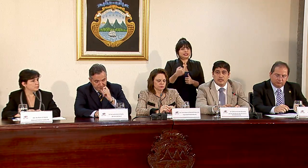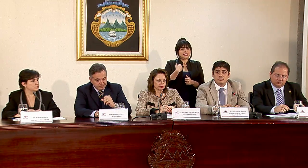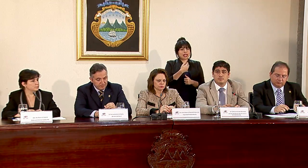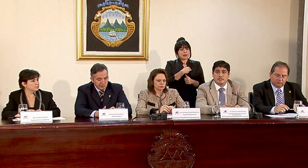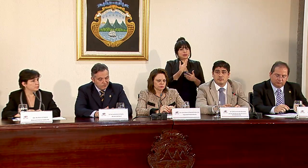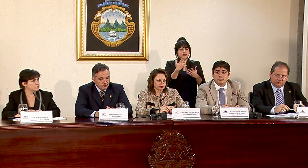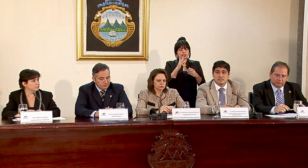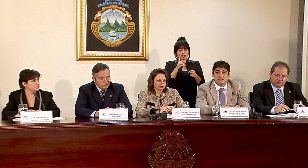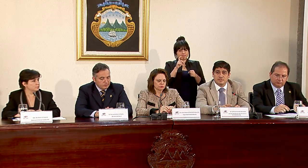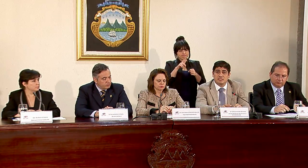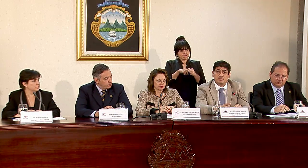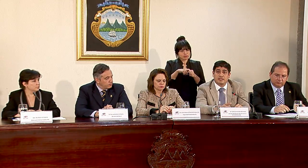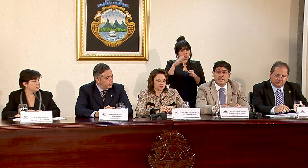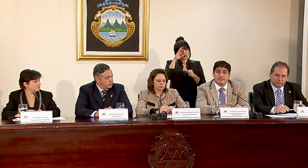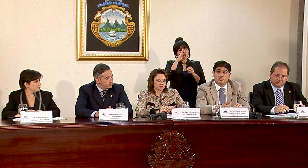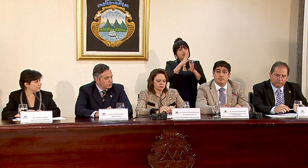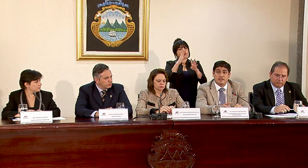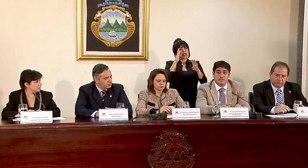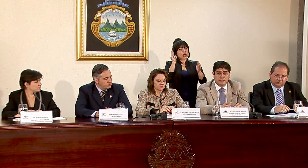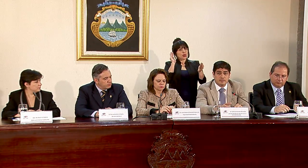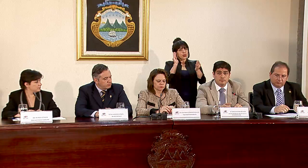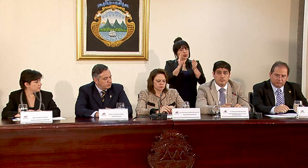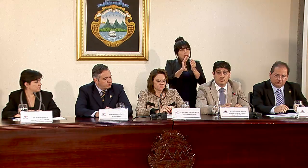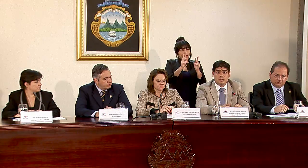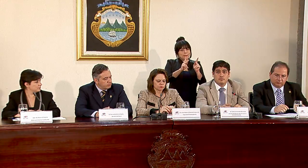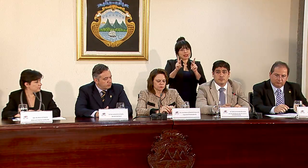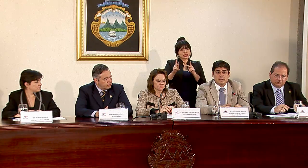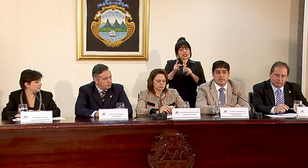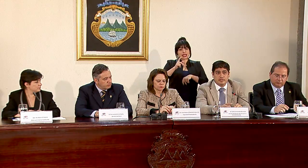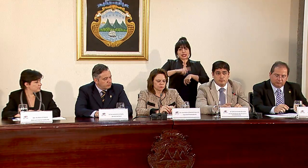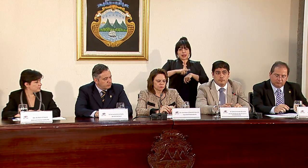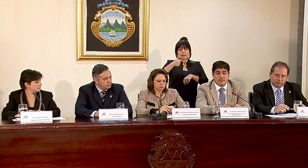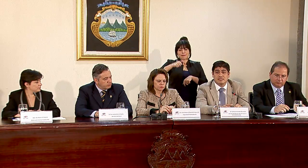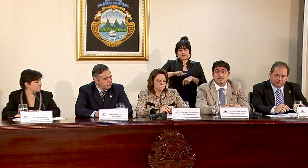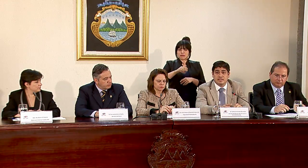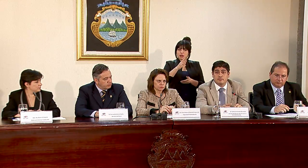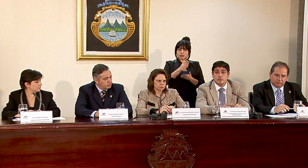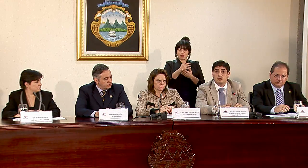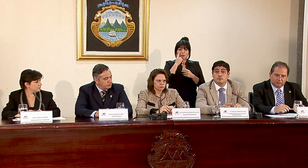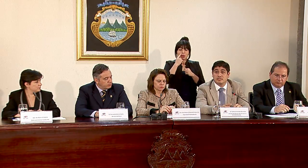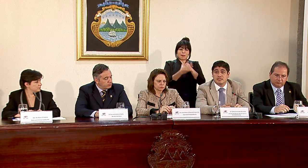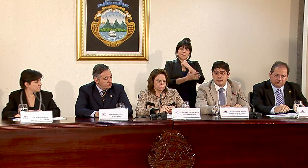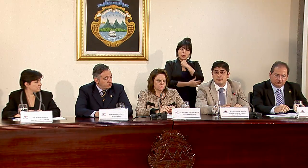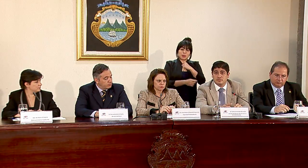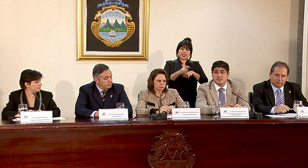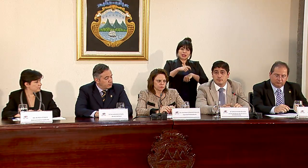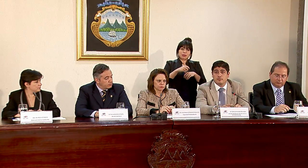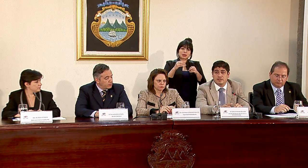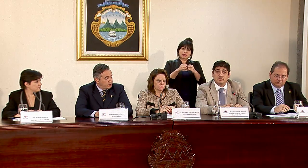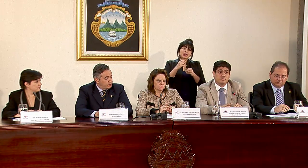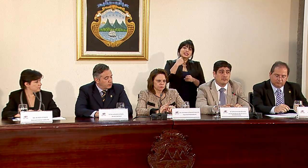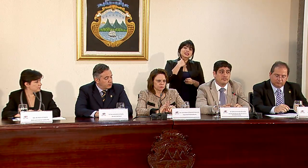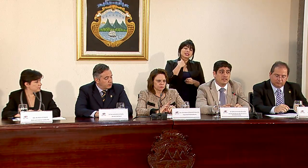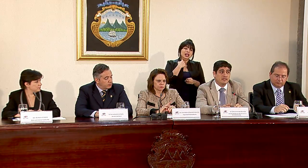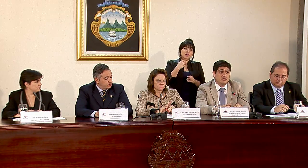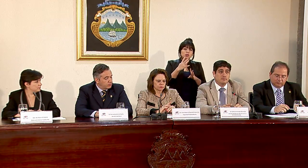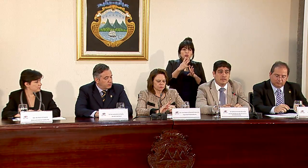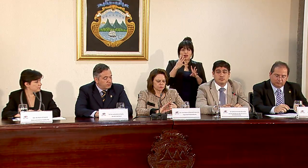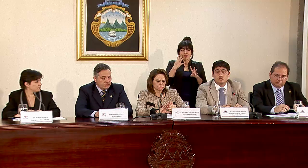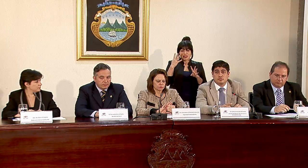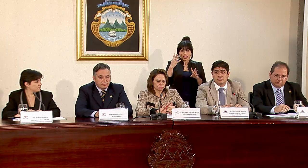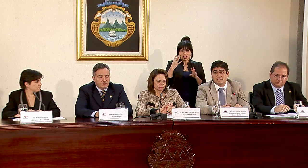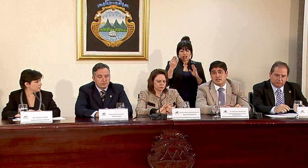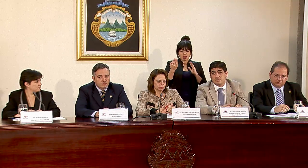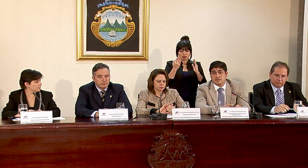Estamos matriculados para reducir esas filas, para que la gente no pierda tiempo, porque en la pobreza el tiempo es mucho más caro. El tiempo invertido en una fila